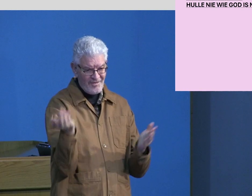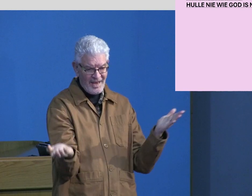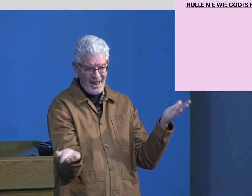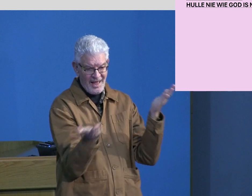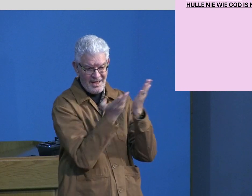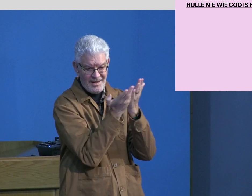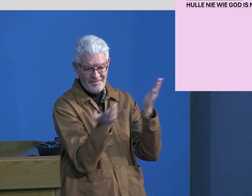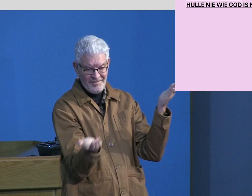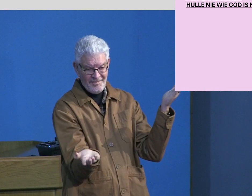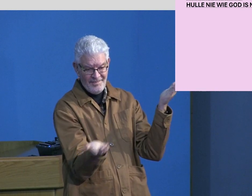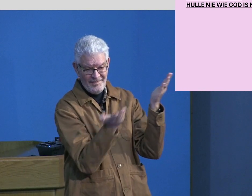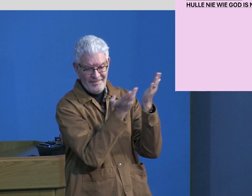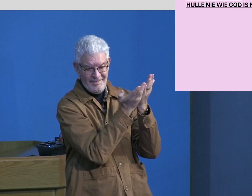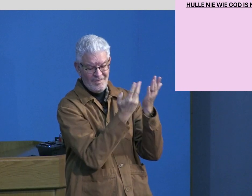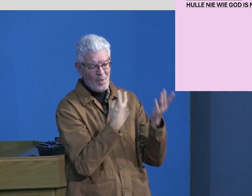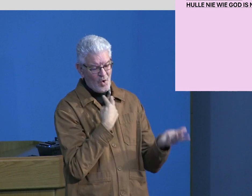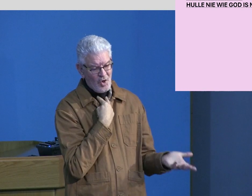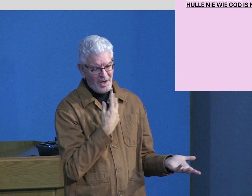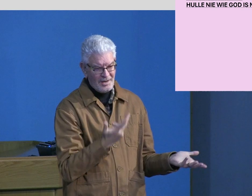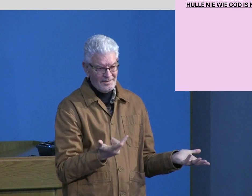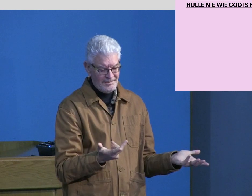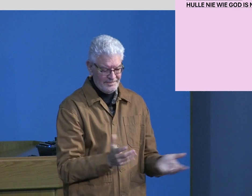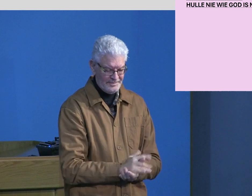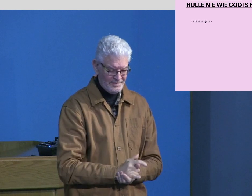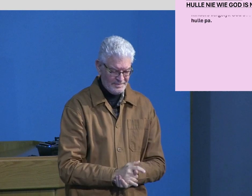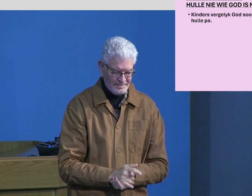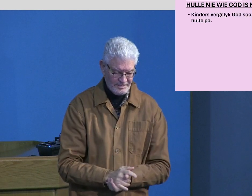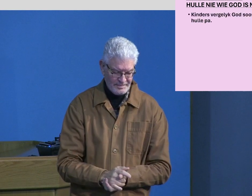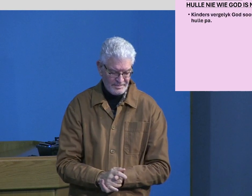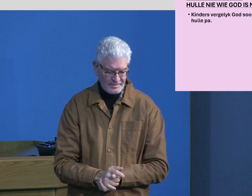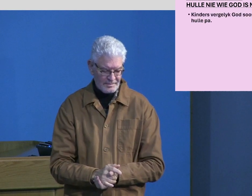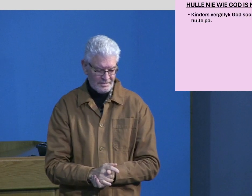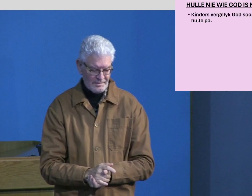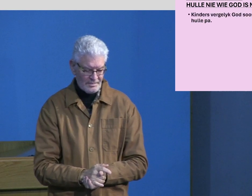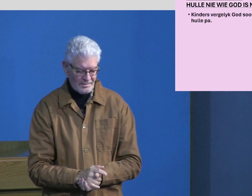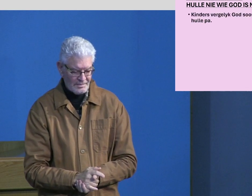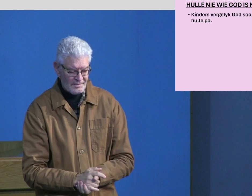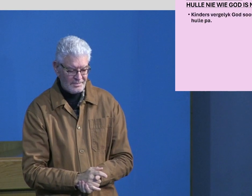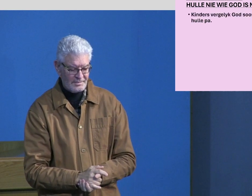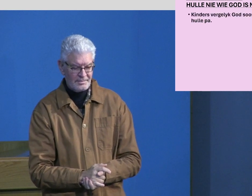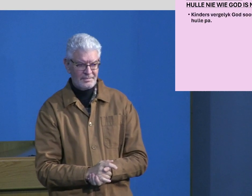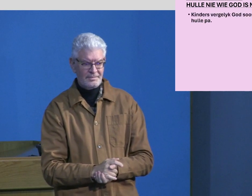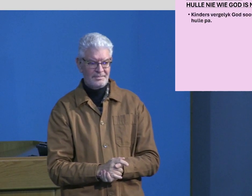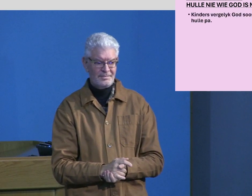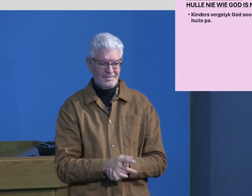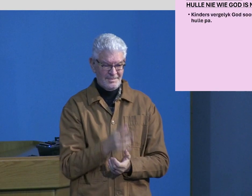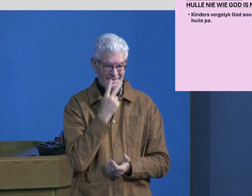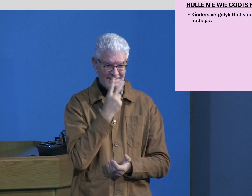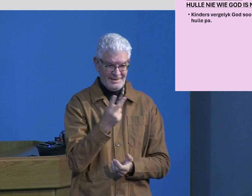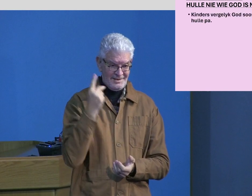mishandel. So 'n kind bly hierdie vergelyking maak van 'n aardse pappa en 'n hemelse pappa.